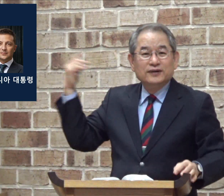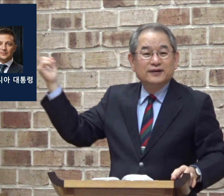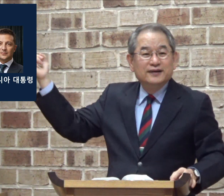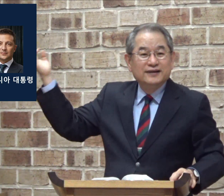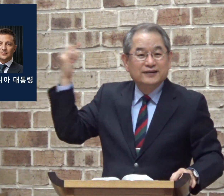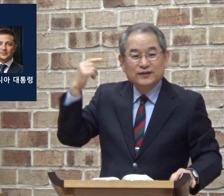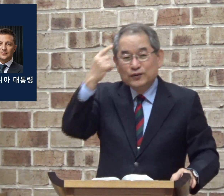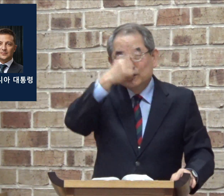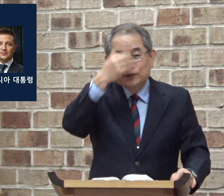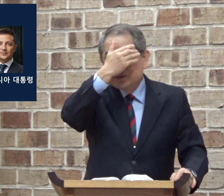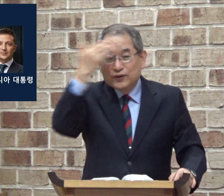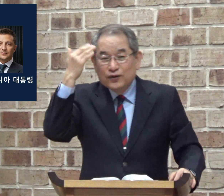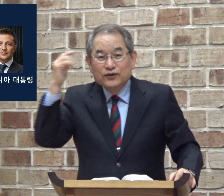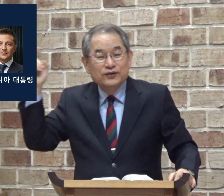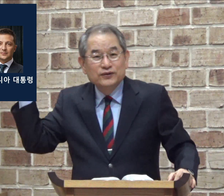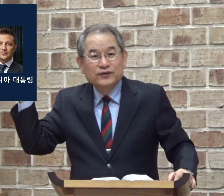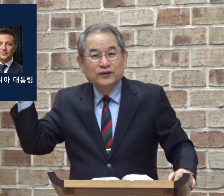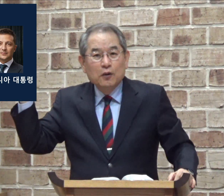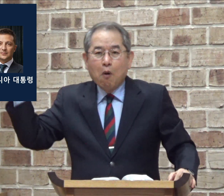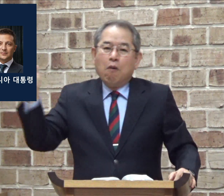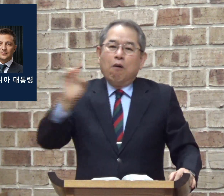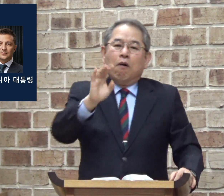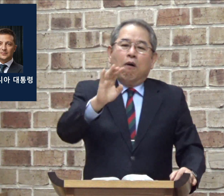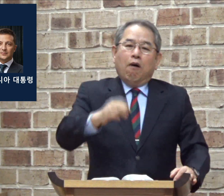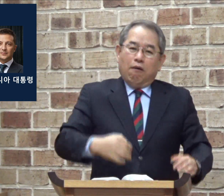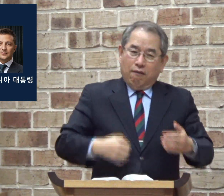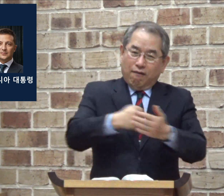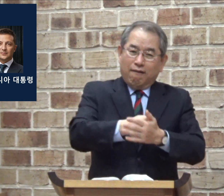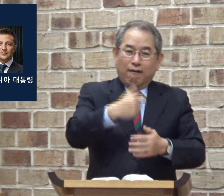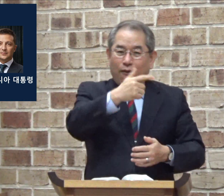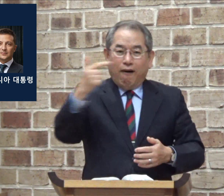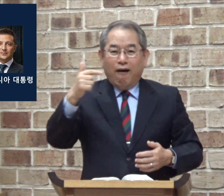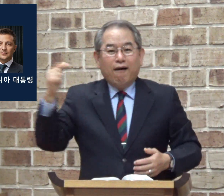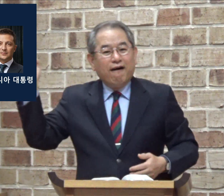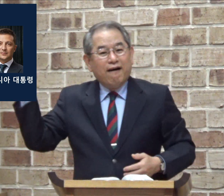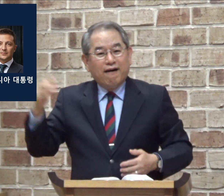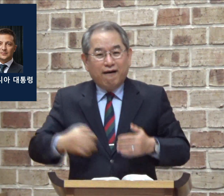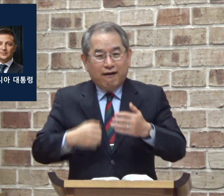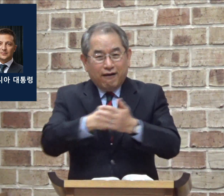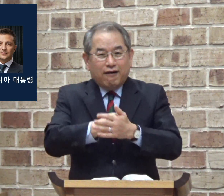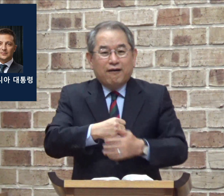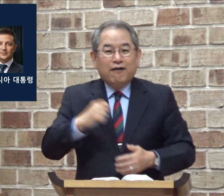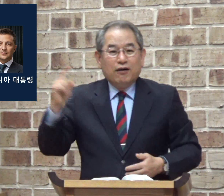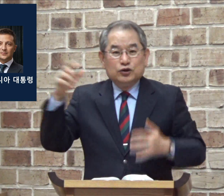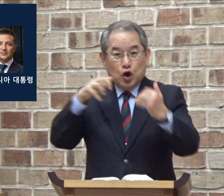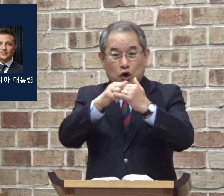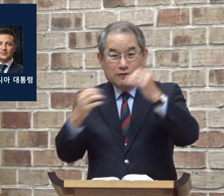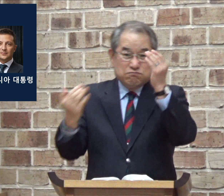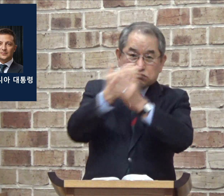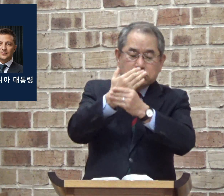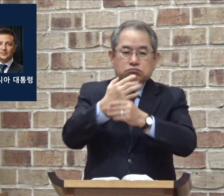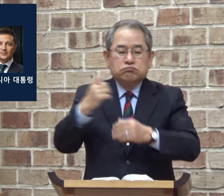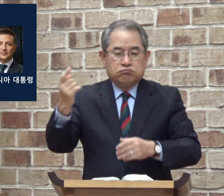정말 욕심 많은 대통령의 모습이었고, 요즘 우크라이나의 대통령, 얼굴 젊은 대통령이